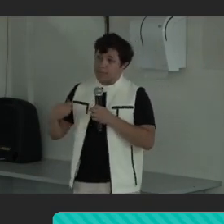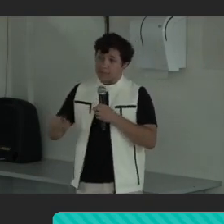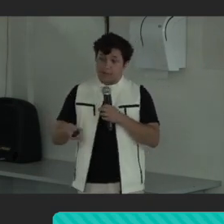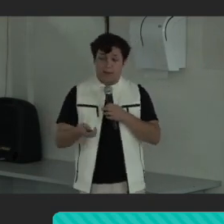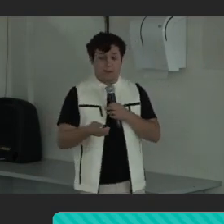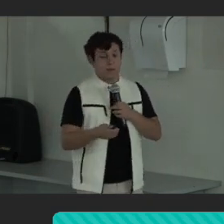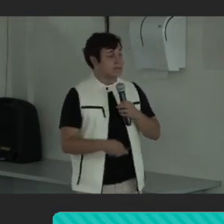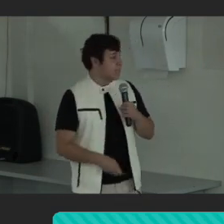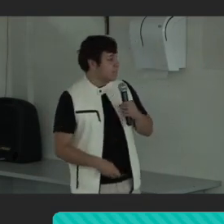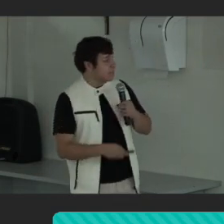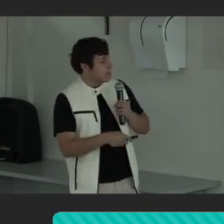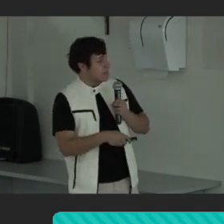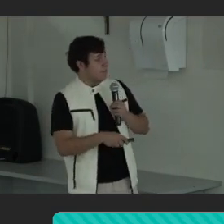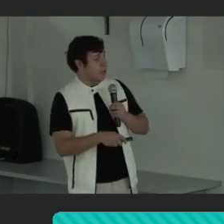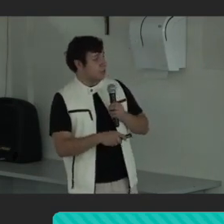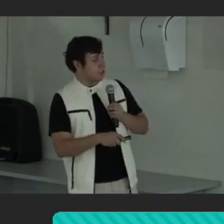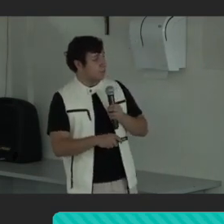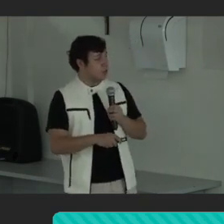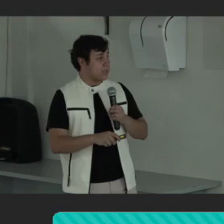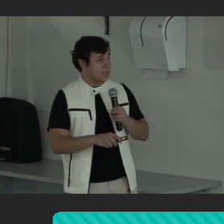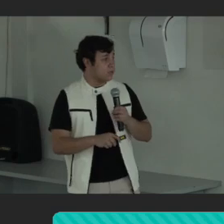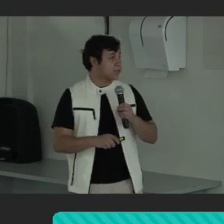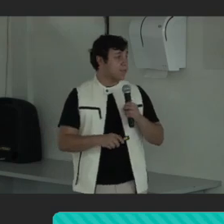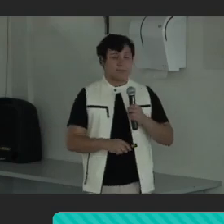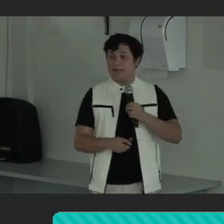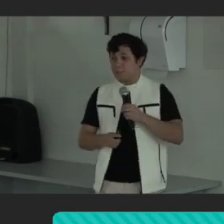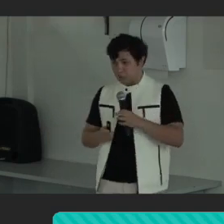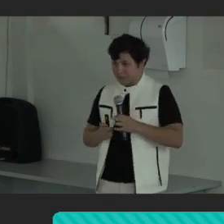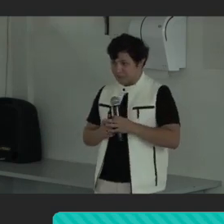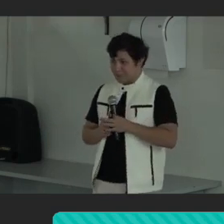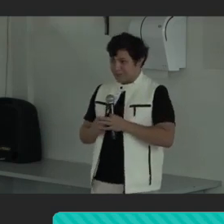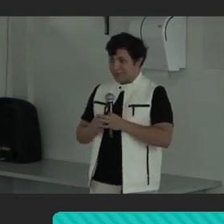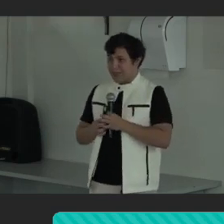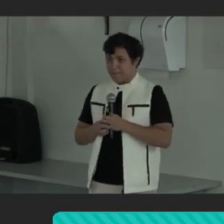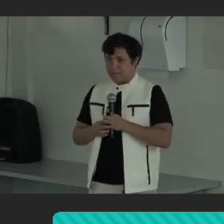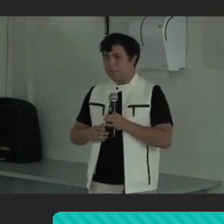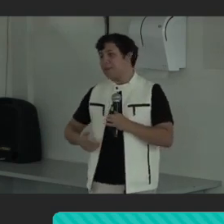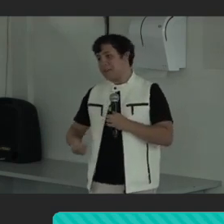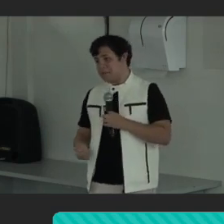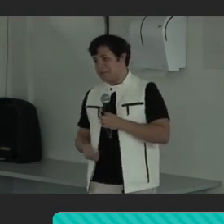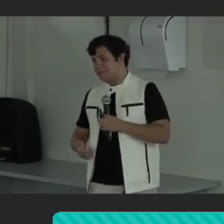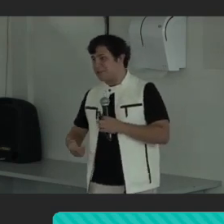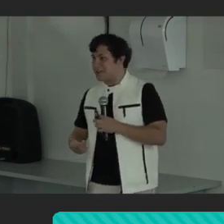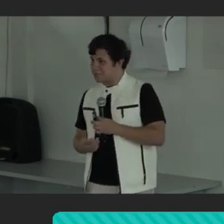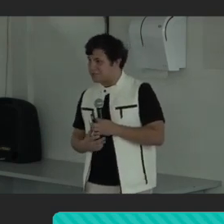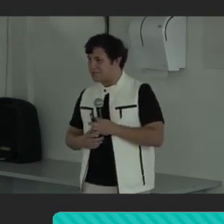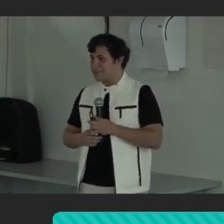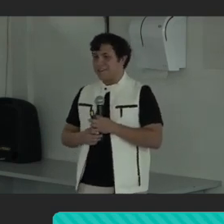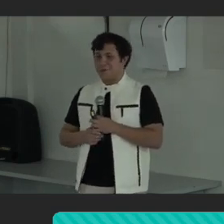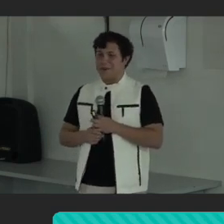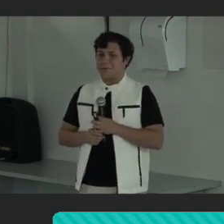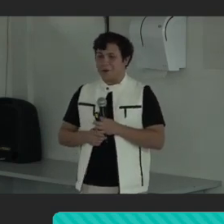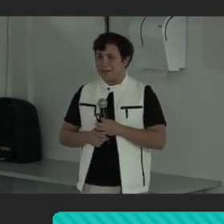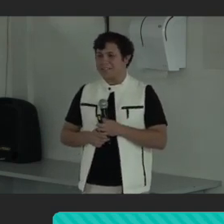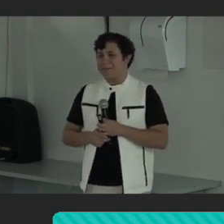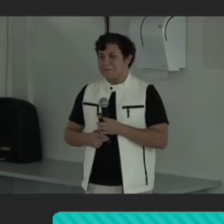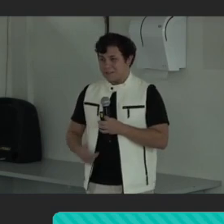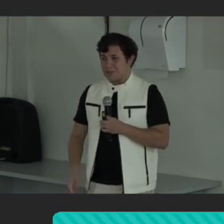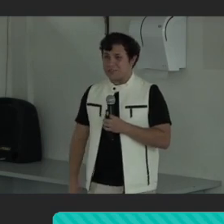en la lengua de señas. Por eso es importante no taparse la boca. ¿Okay? ¿Qué pasó en pandemia? Todos traemos cubrebocas. Los